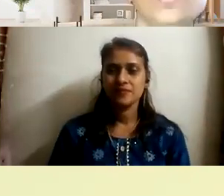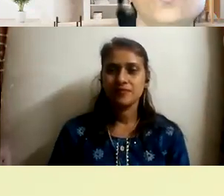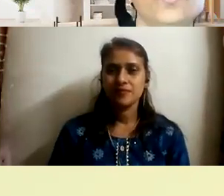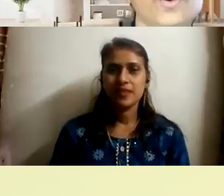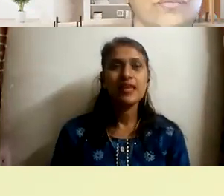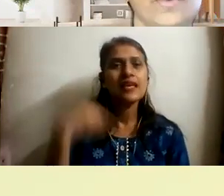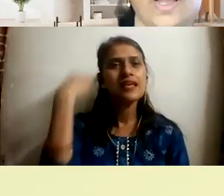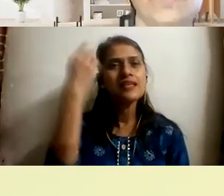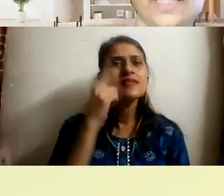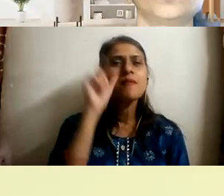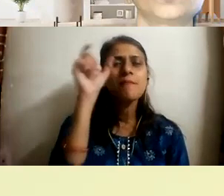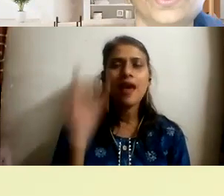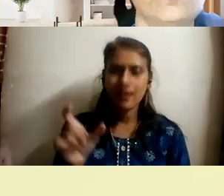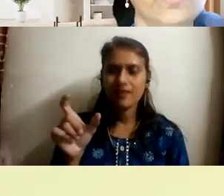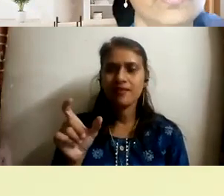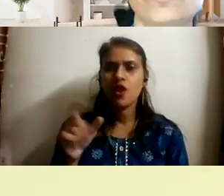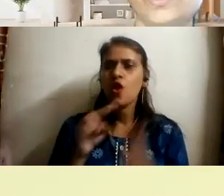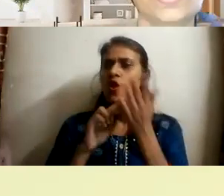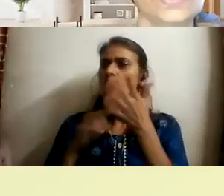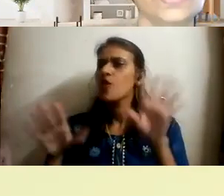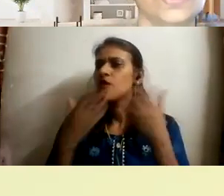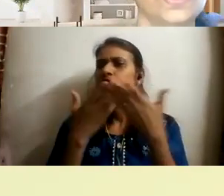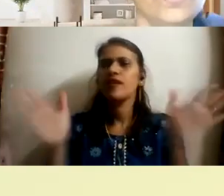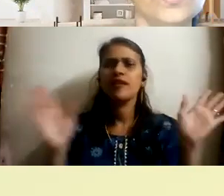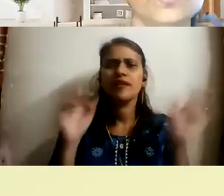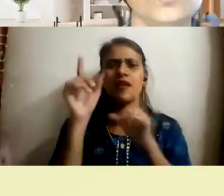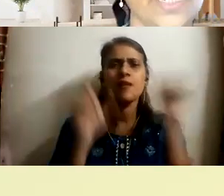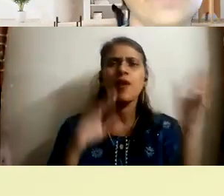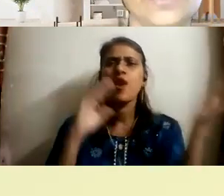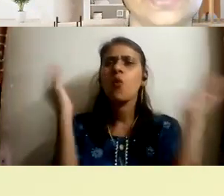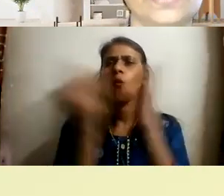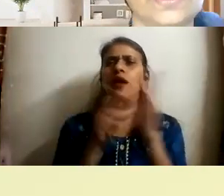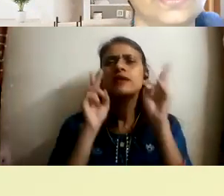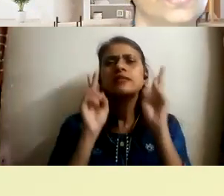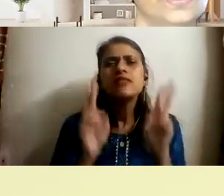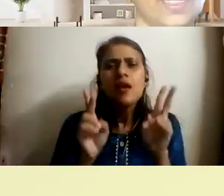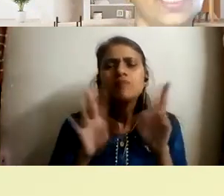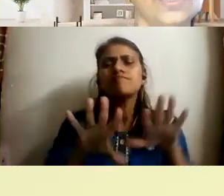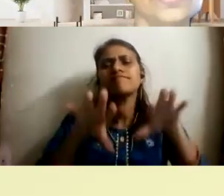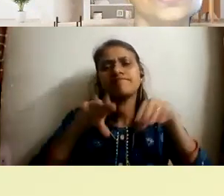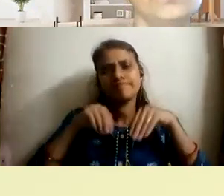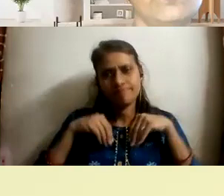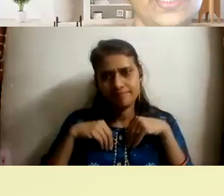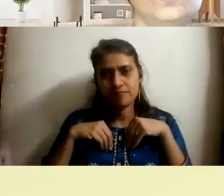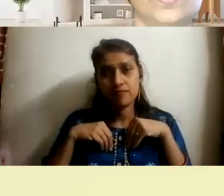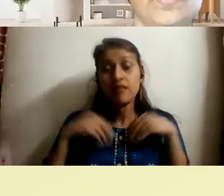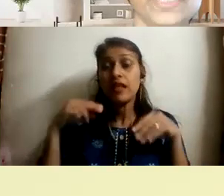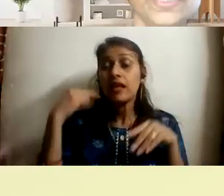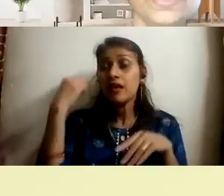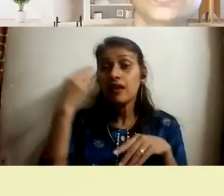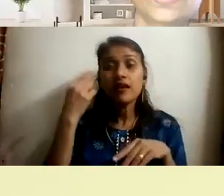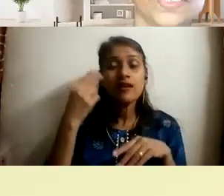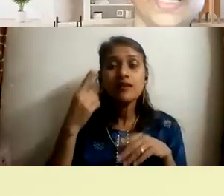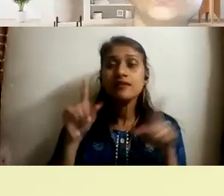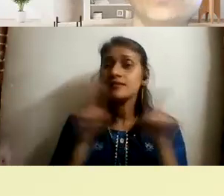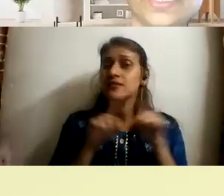हैं वो आम आदमी जो है वो वर्ल्ड जैसे चलता है उसको अडैप्ट कर लेते हैं. द अनरीजनेबल वन